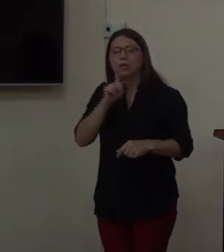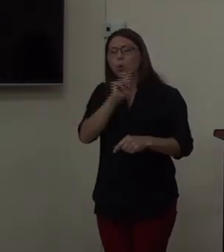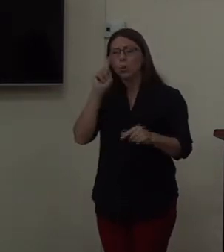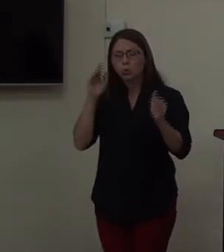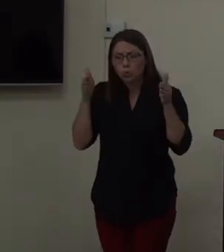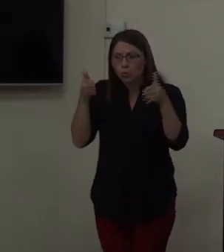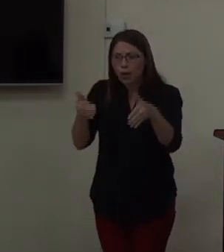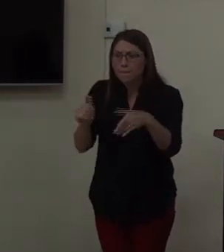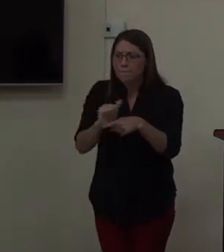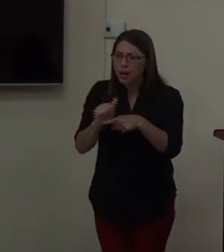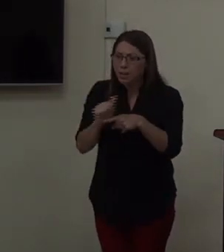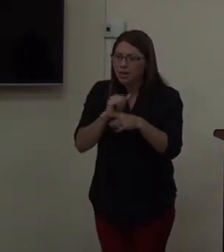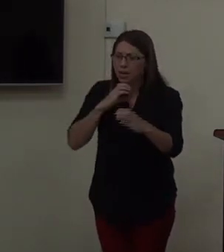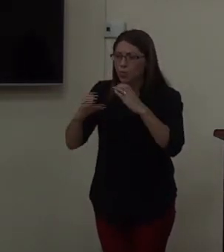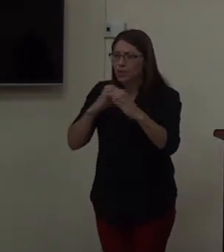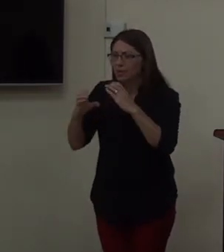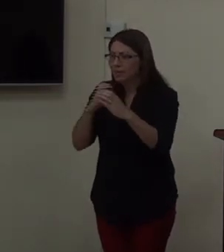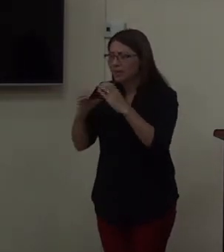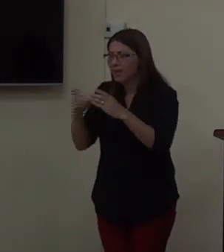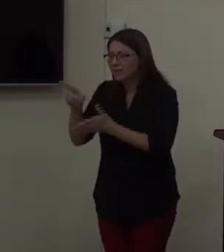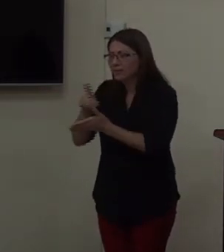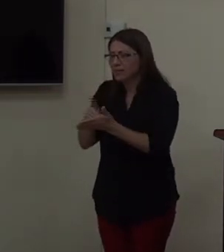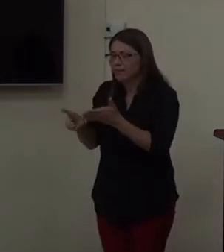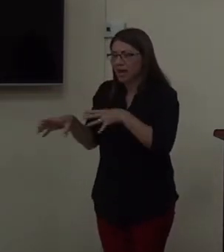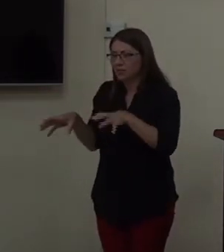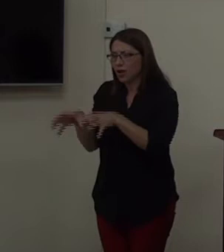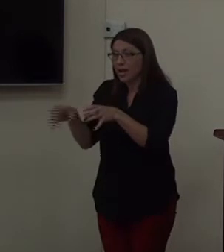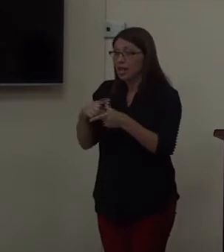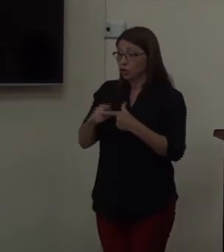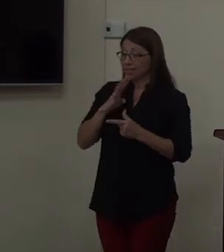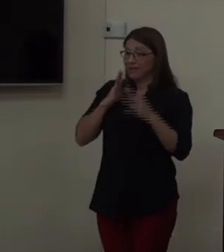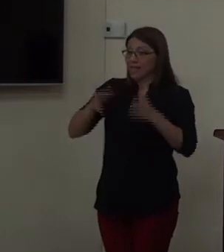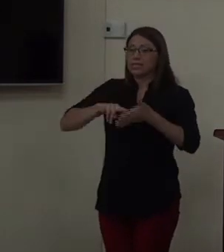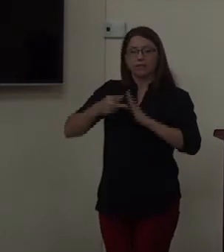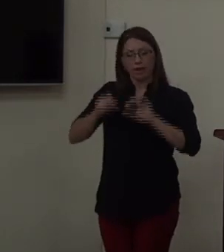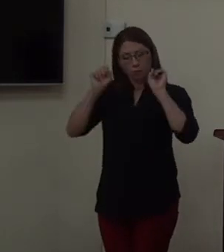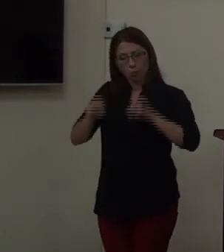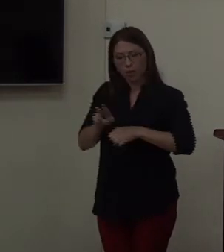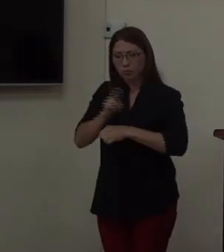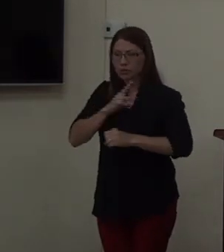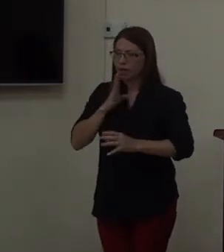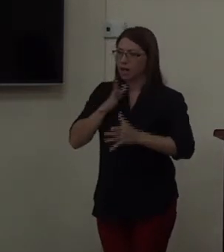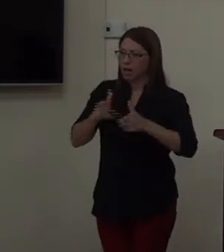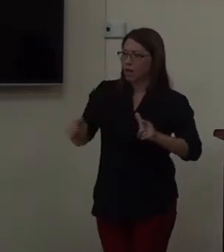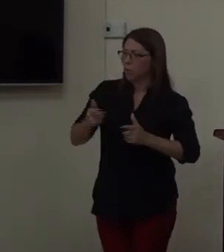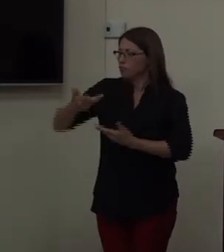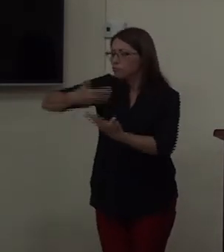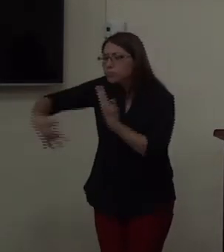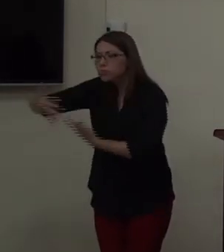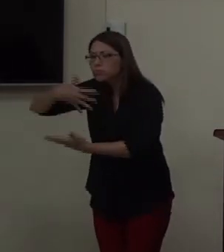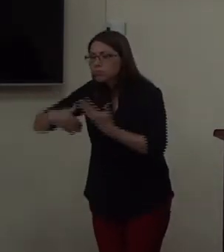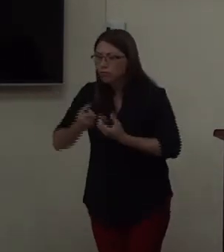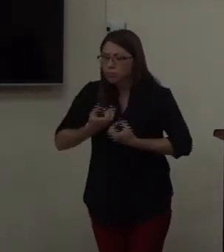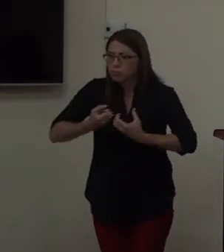pragmática, comunicativa, discursiva, accional. Pues ser hablante es ser capaz de usar la lengua, interactuar, hacer algo con la lengua. O nos